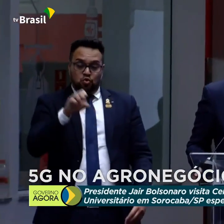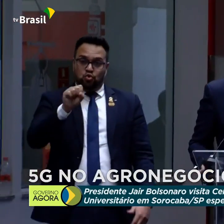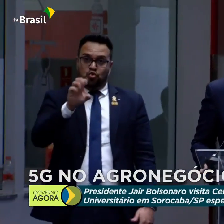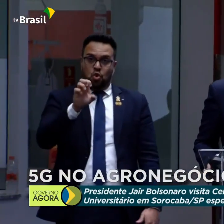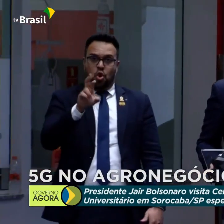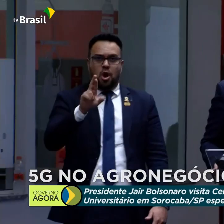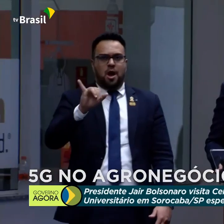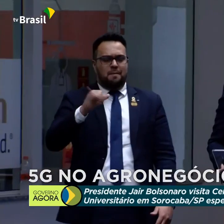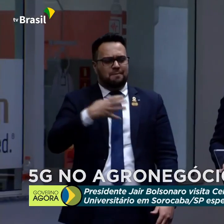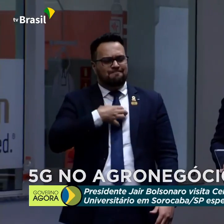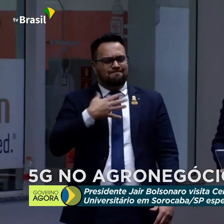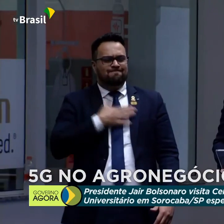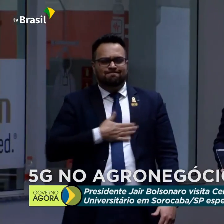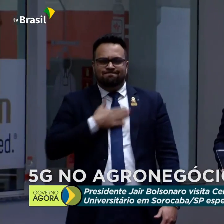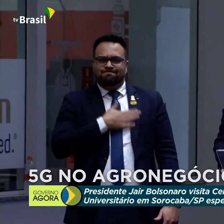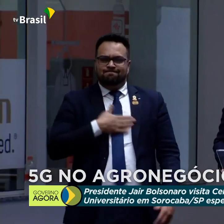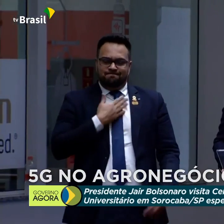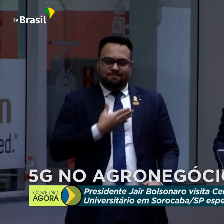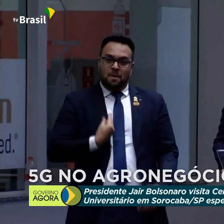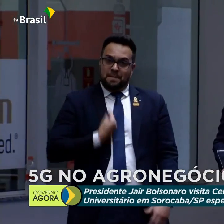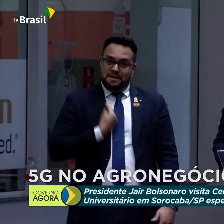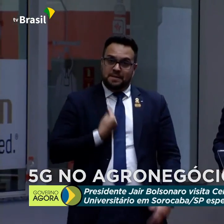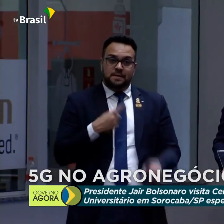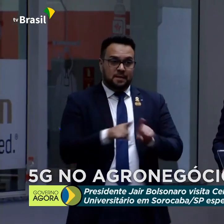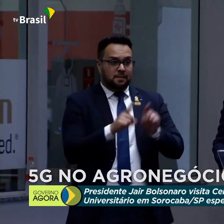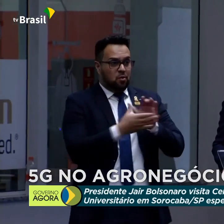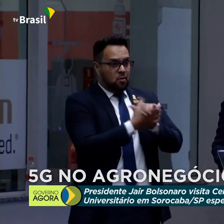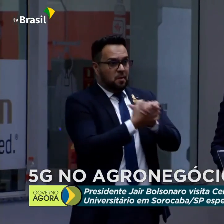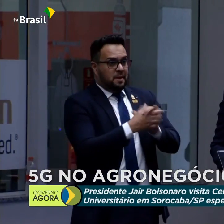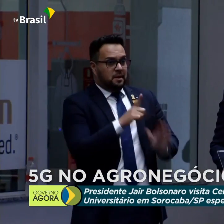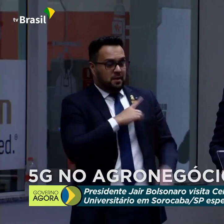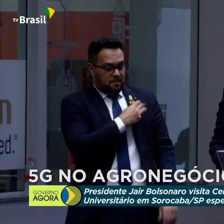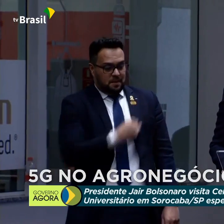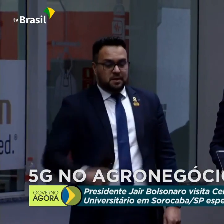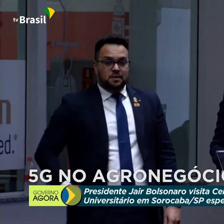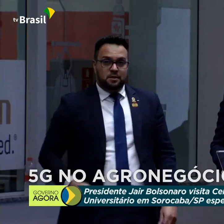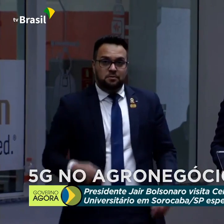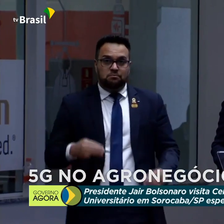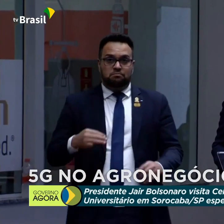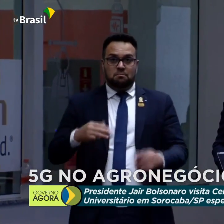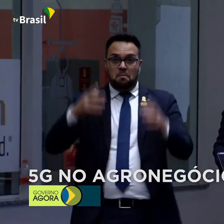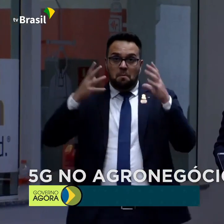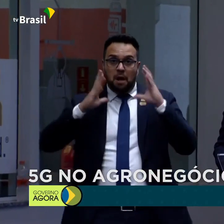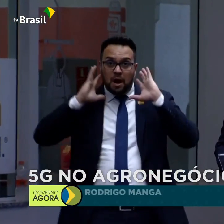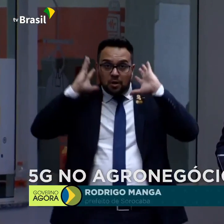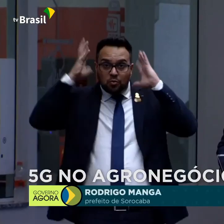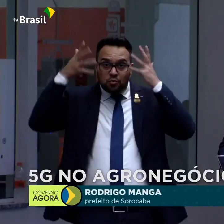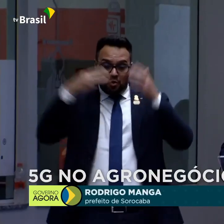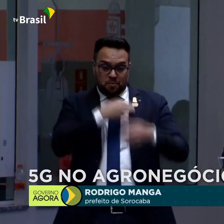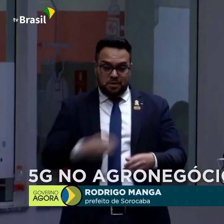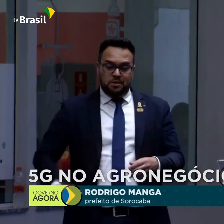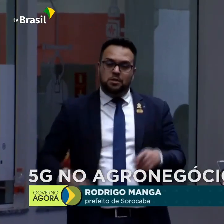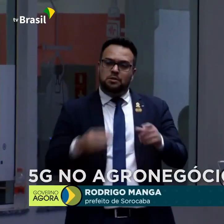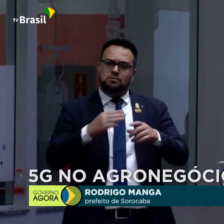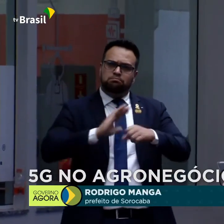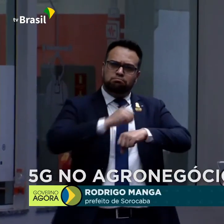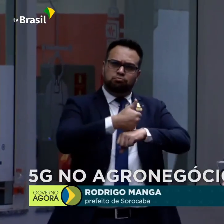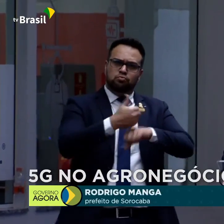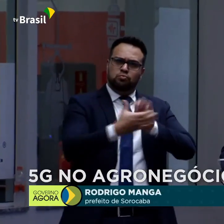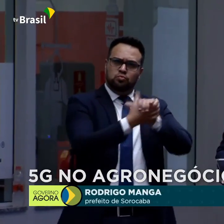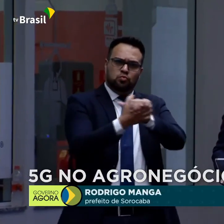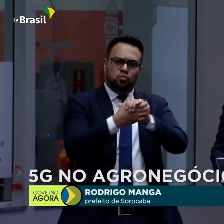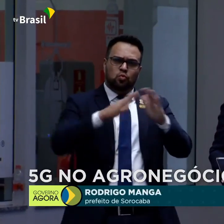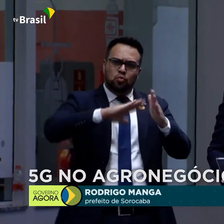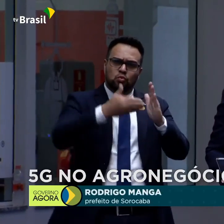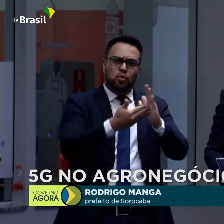presença. Cumprimentar os ministros, na pessoa do ministro Marcos Pontes, cumprimento todos aqui presentes. Na pessoa